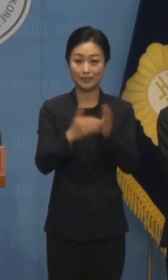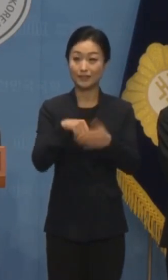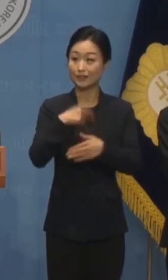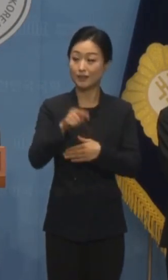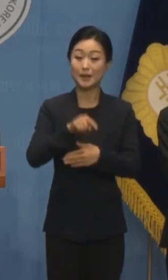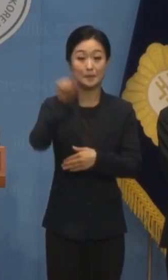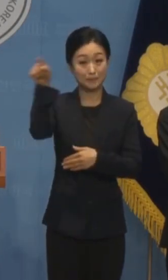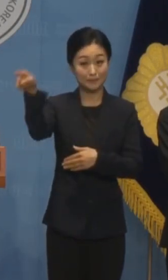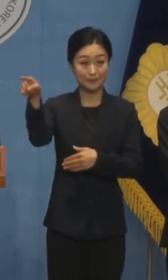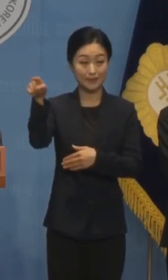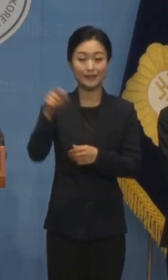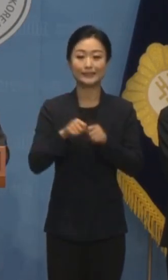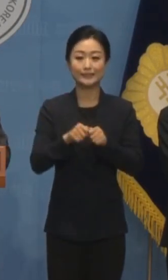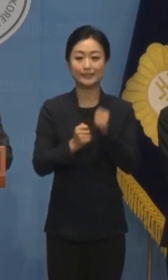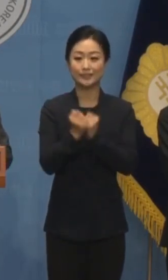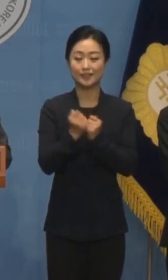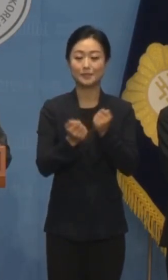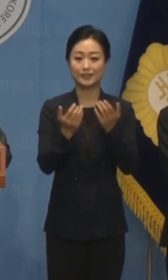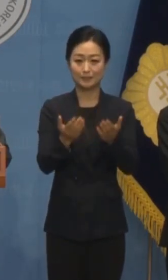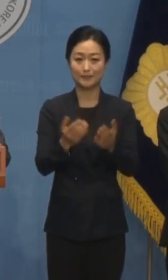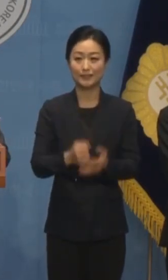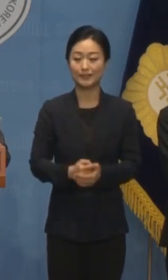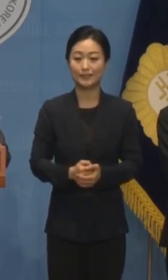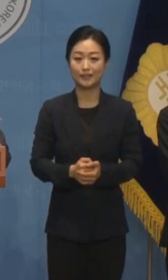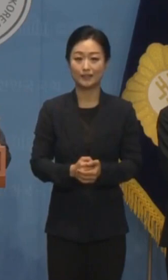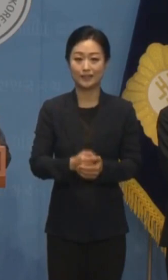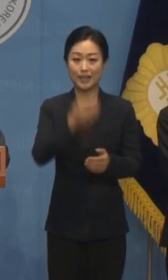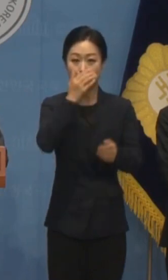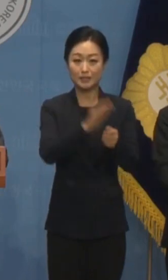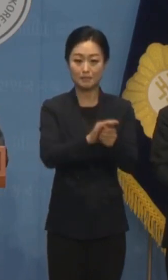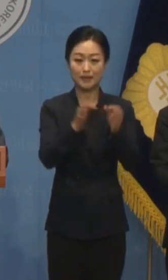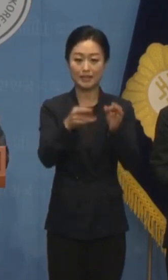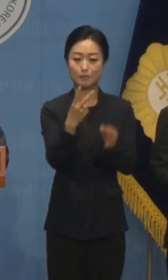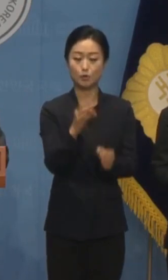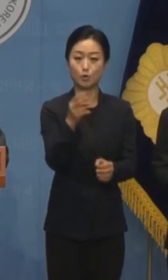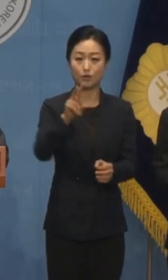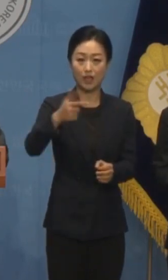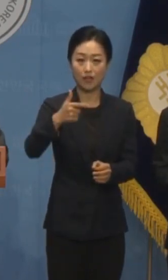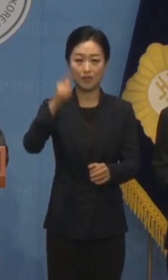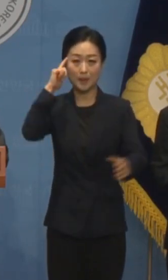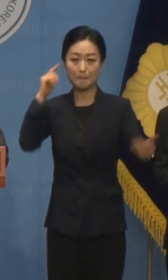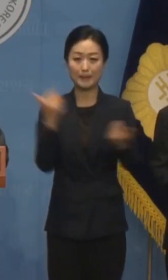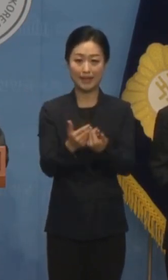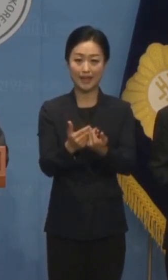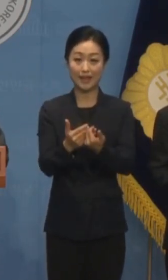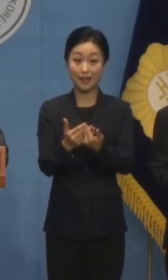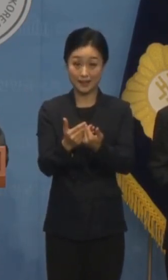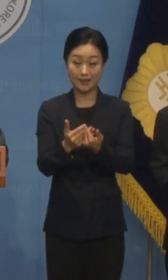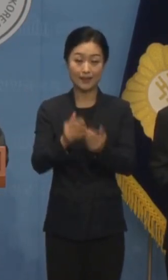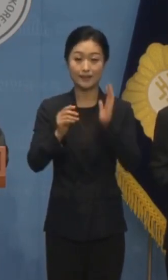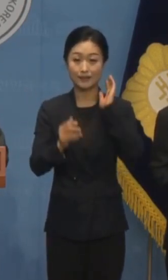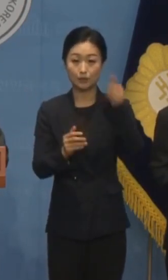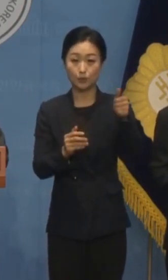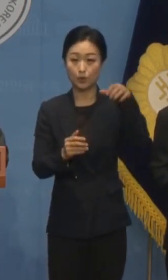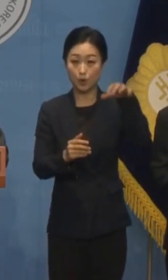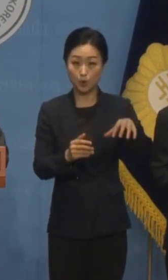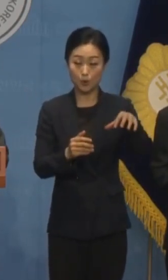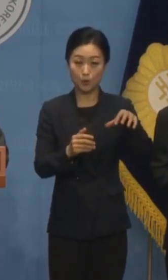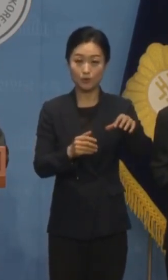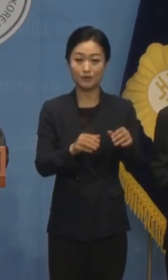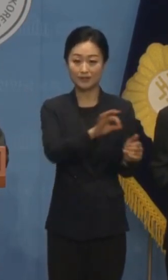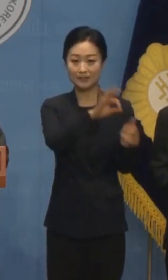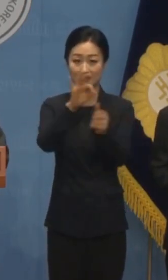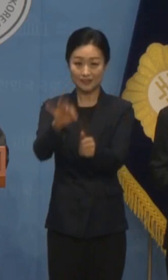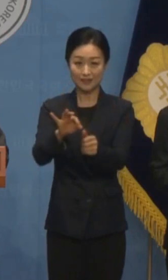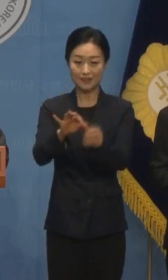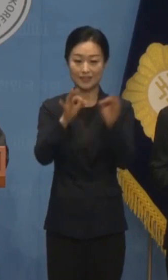나가서 백불 하도록 하겠습니다. 입틀막 김용년 반대한다. 대통령실 졸속기전